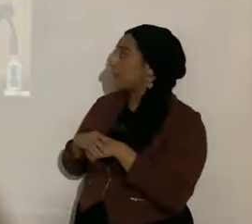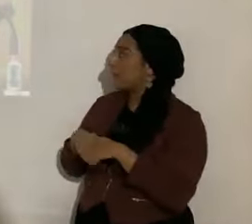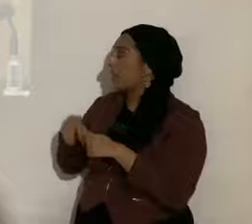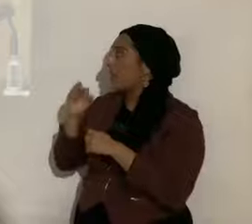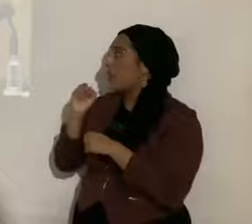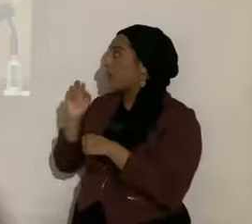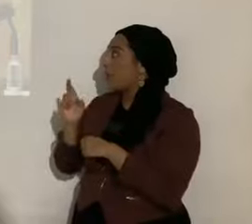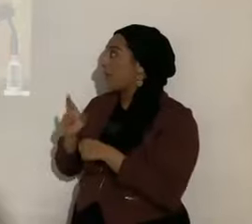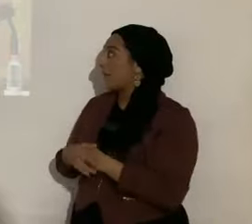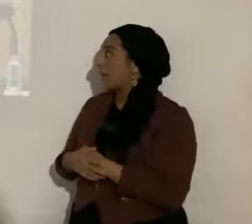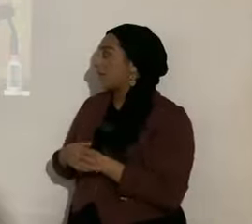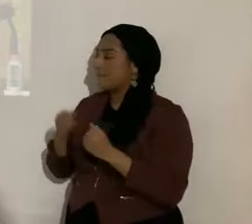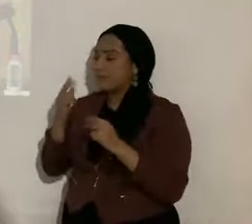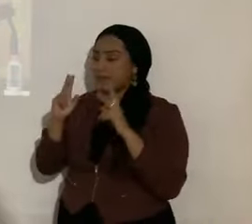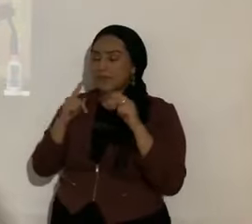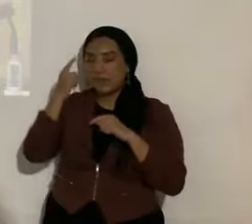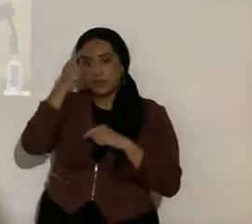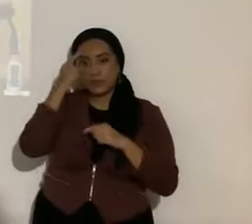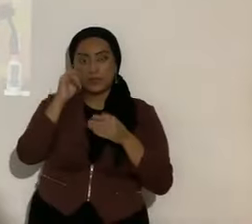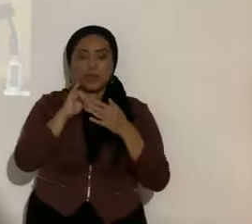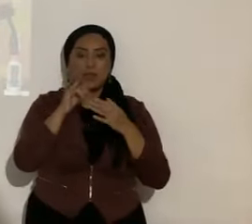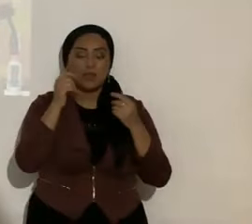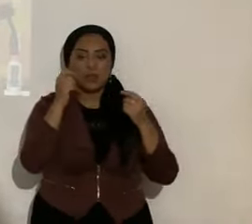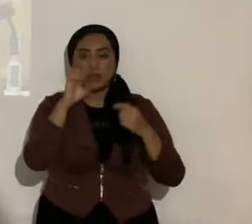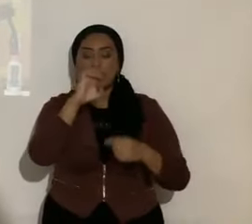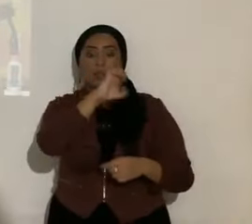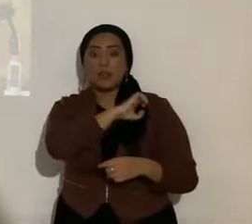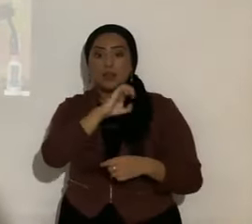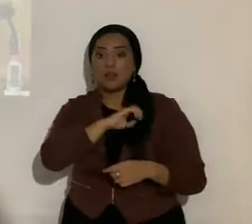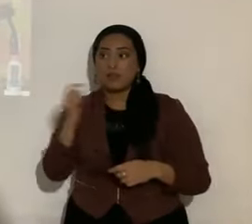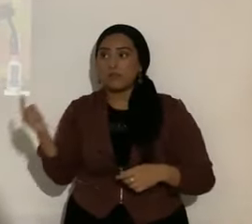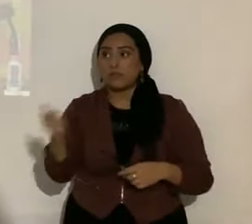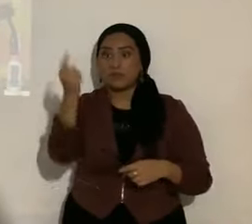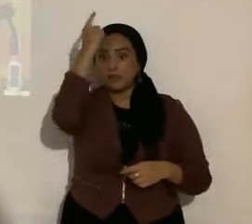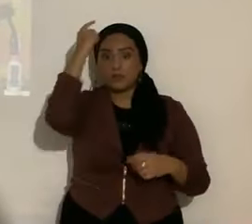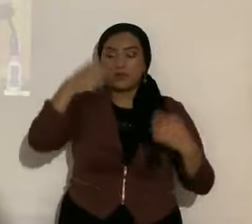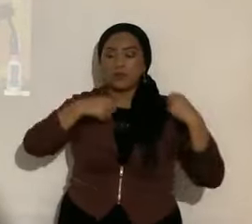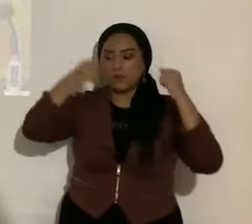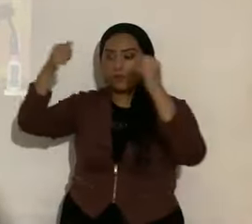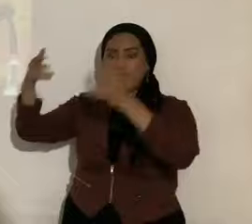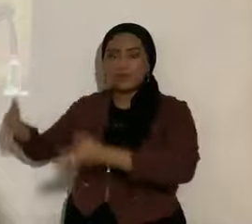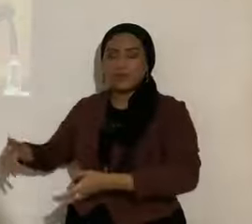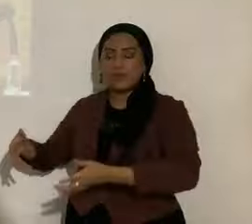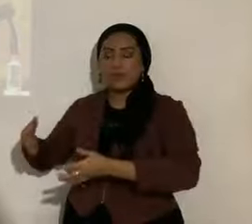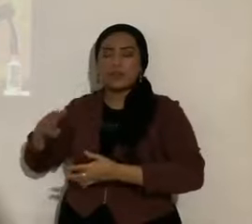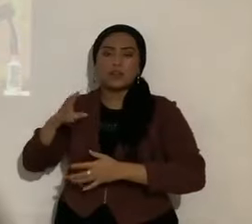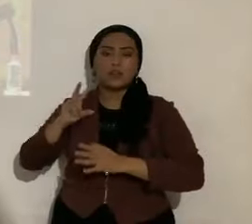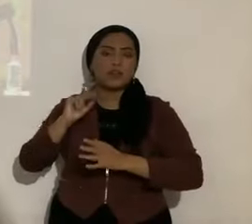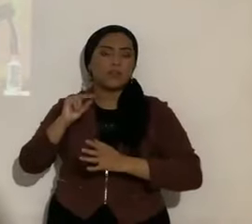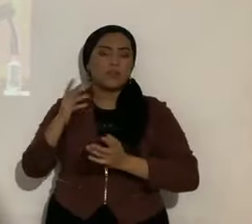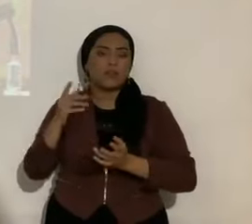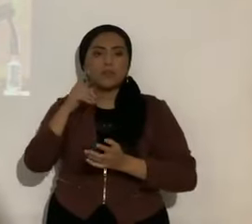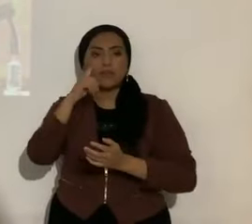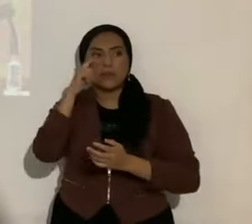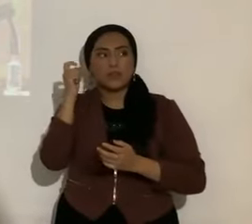O bien, muchos piensan que Elías, al ser llevado, se le cayó el talí, dice, pero no, porque la